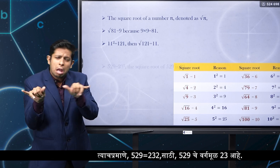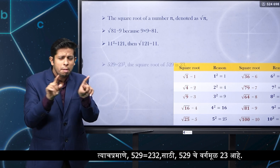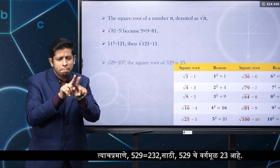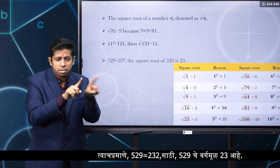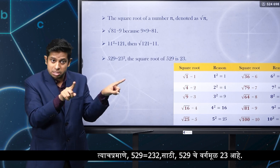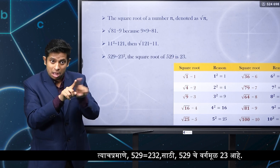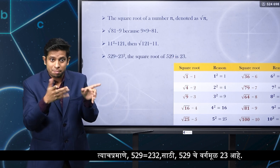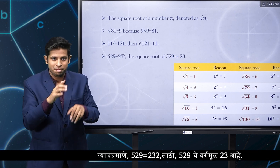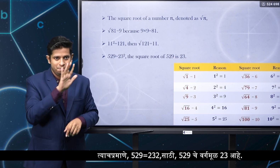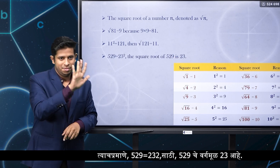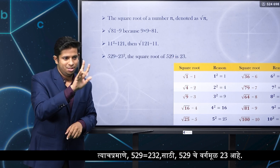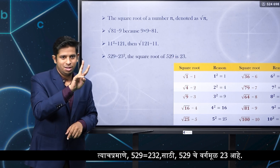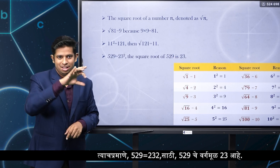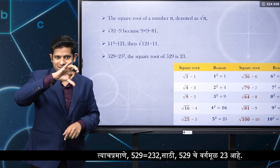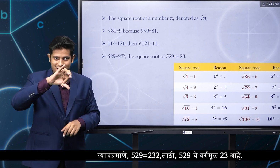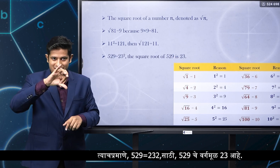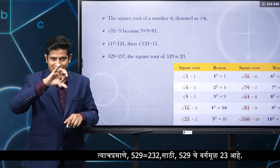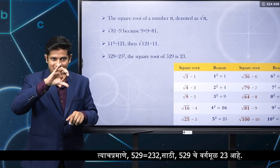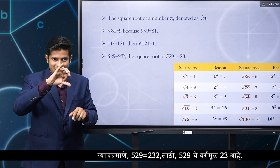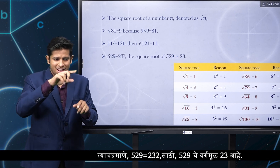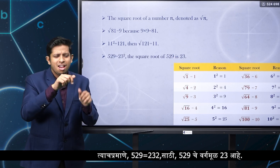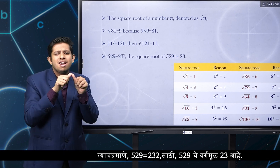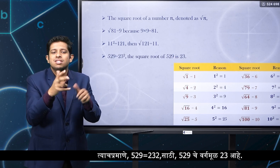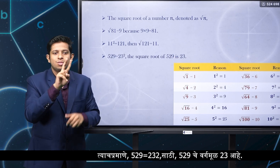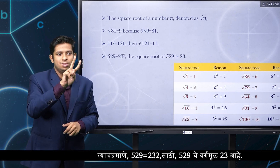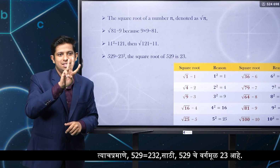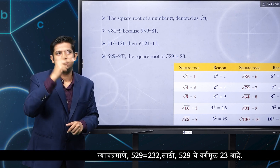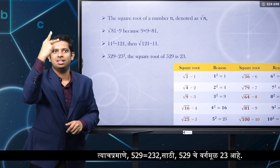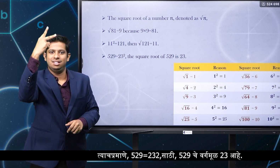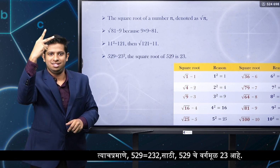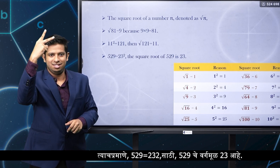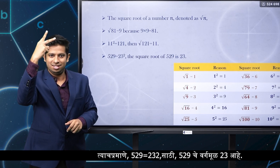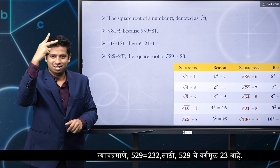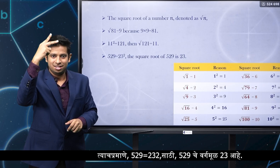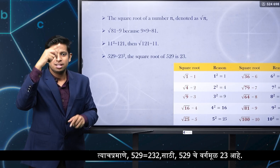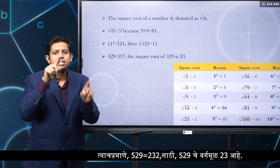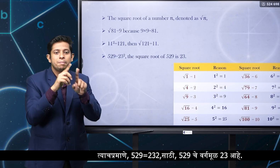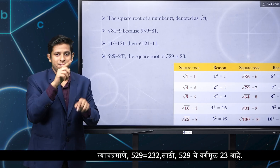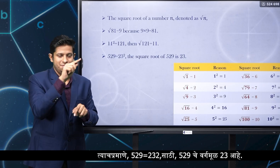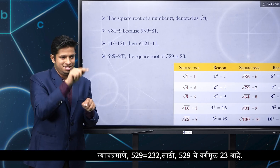त्याचप्रमाणे 529 बरोबर 23चा वर्गसाठी 529 चे वर्गमूळ 23 आहे.